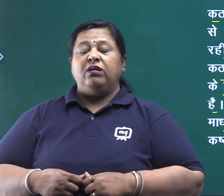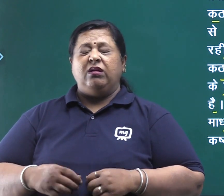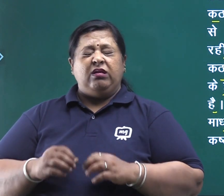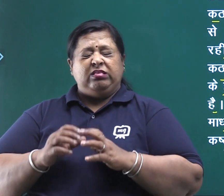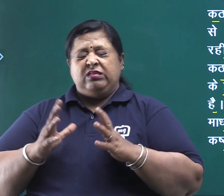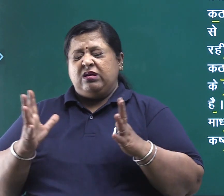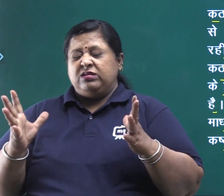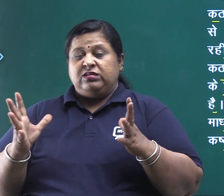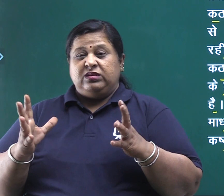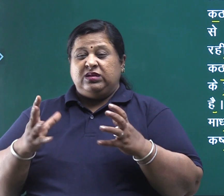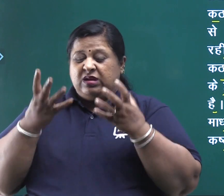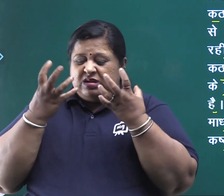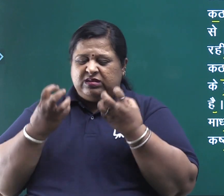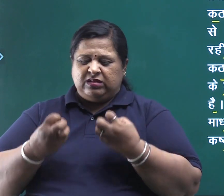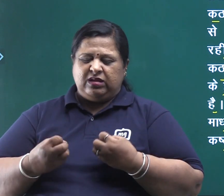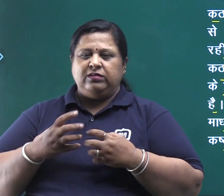अत्यंत कष्टदायी